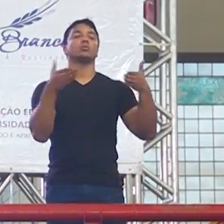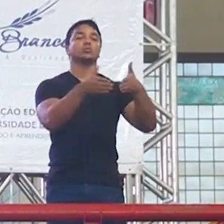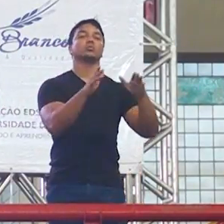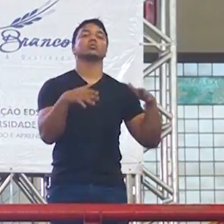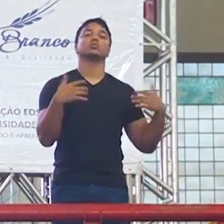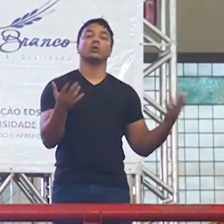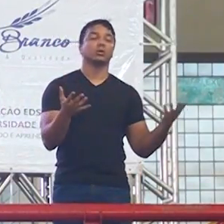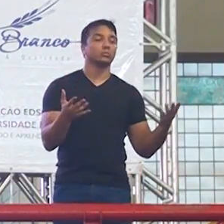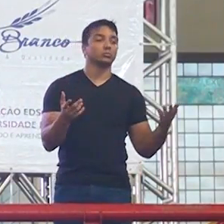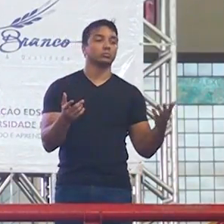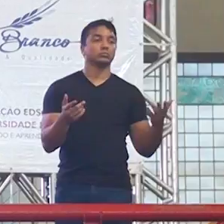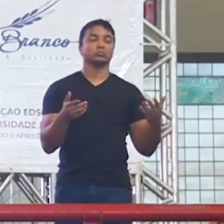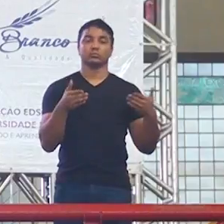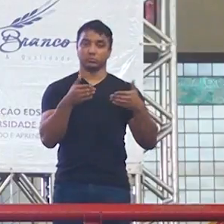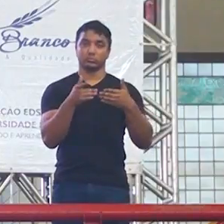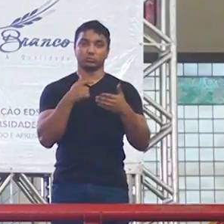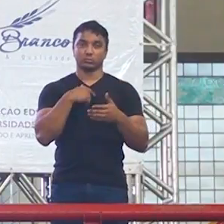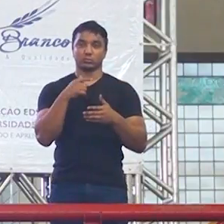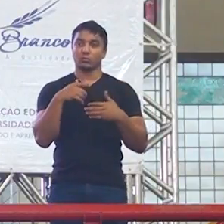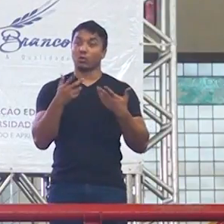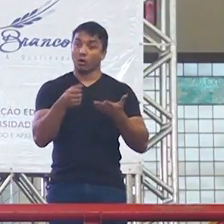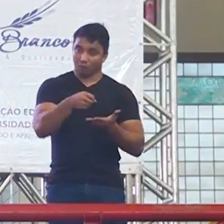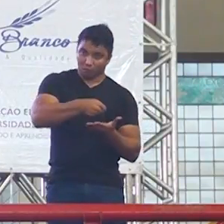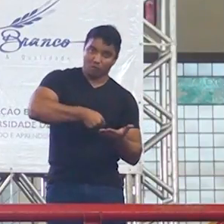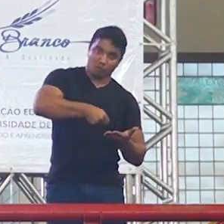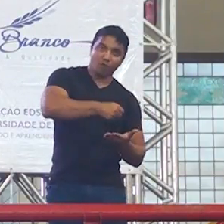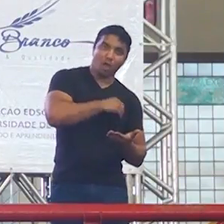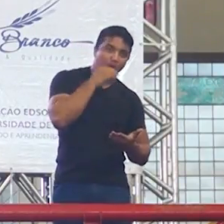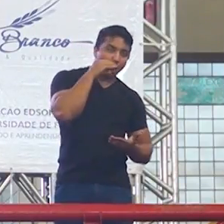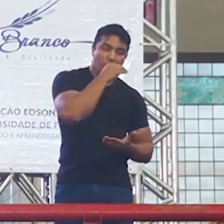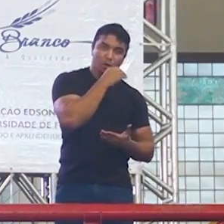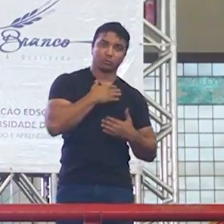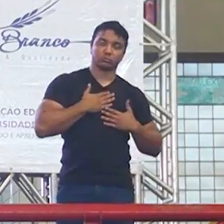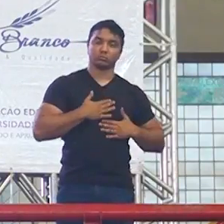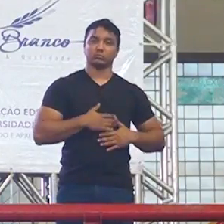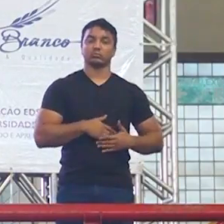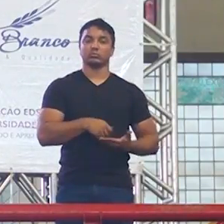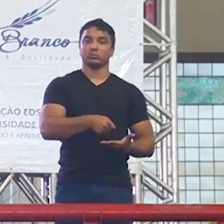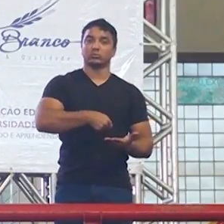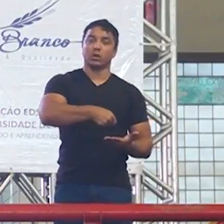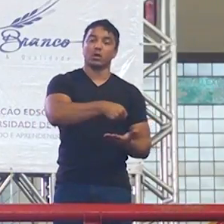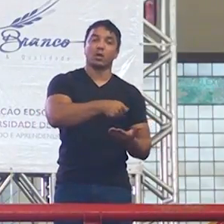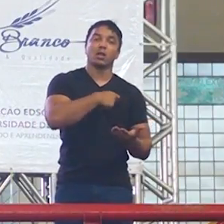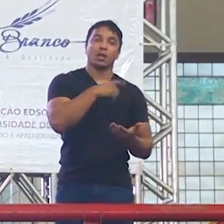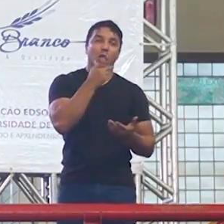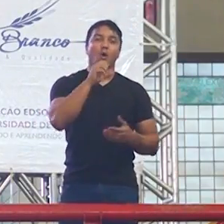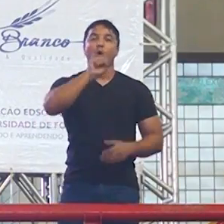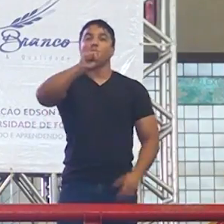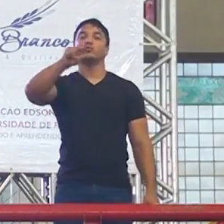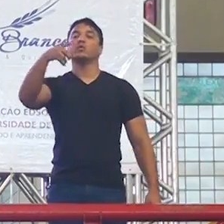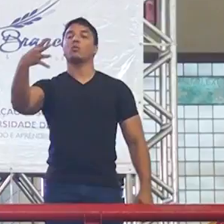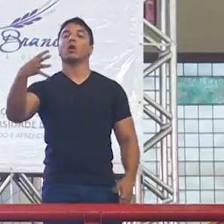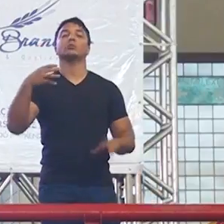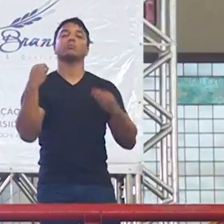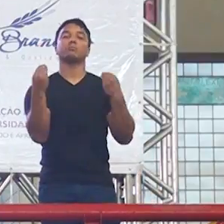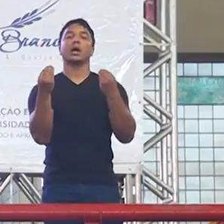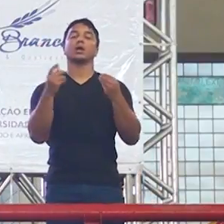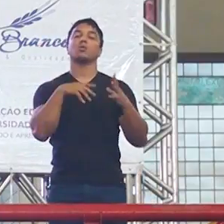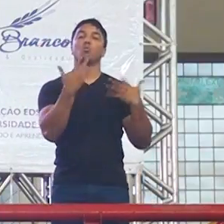funcionar? Não escutei. Para que serve 8,4? Para